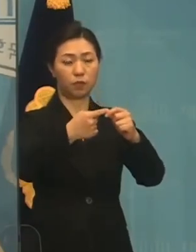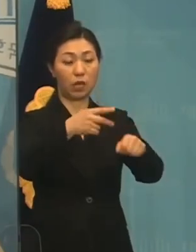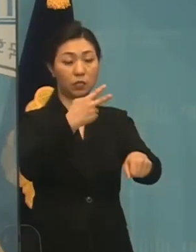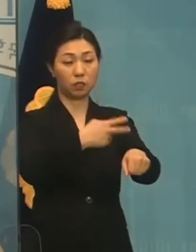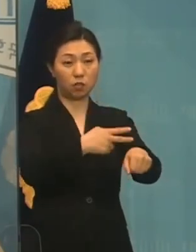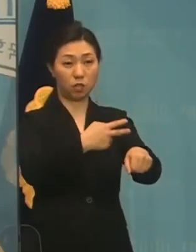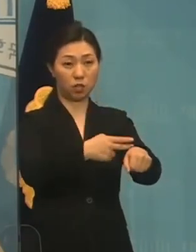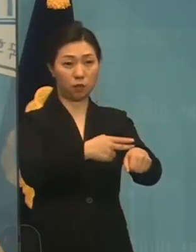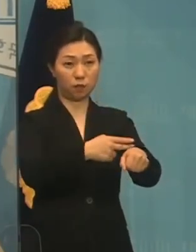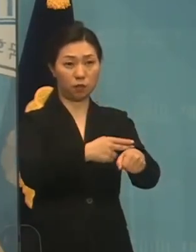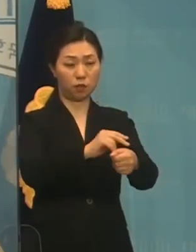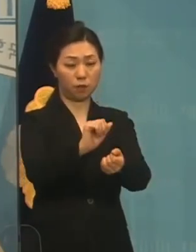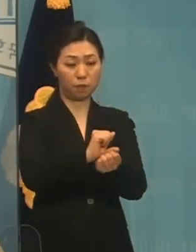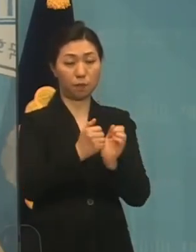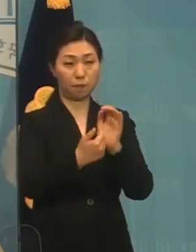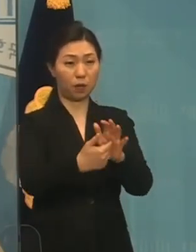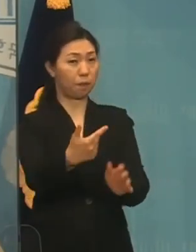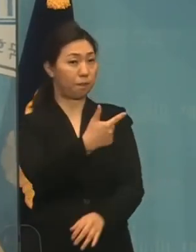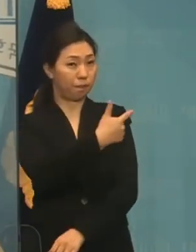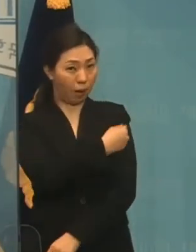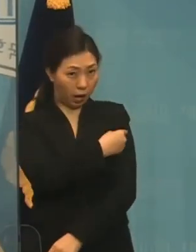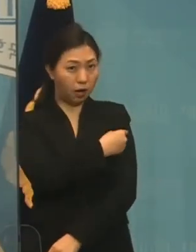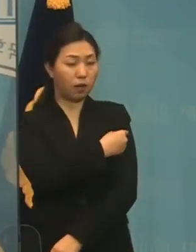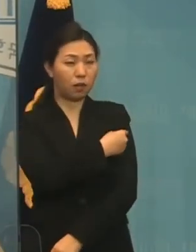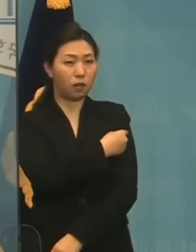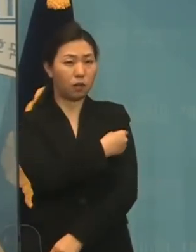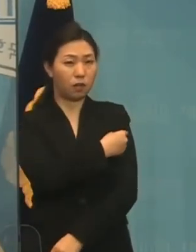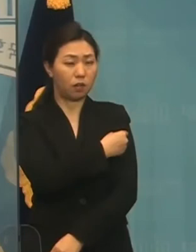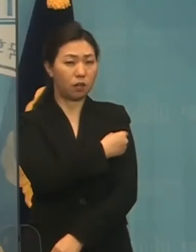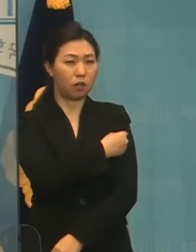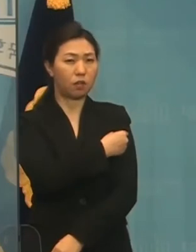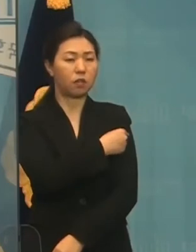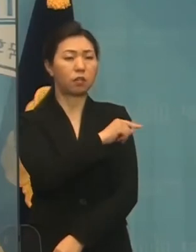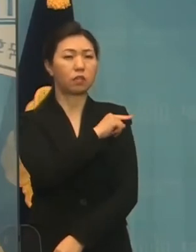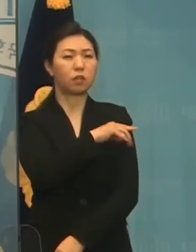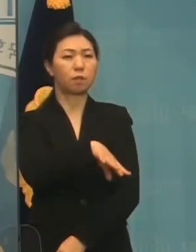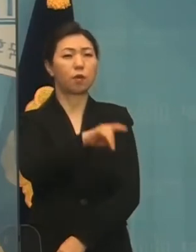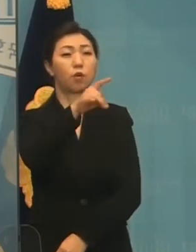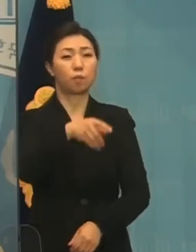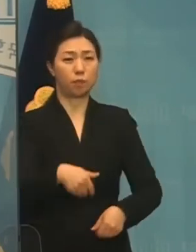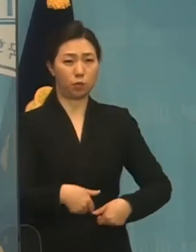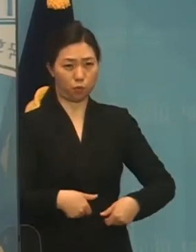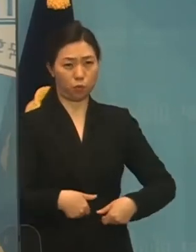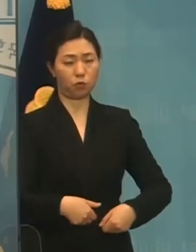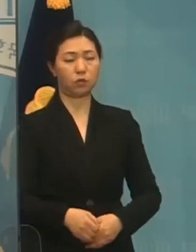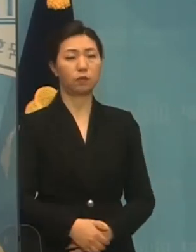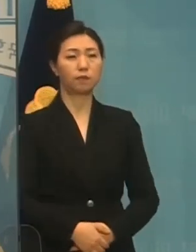대한 백신 접종이 우선적으로 이루어져야 한다는 것입니다.